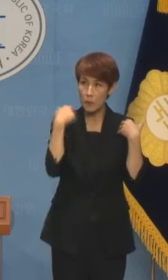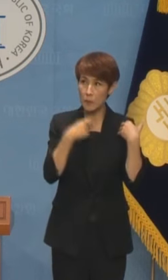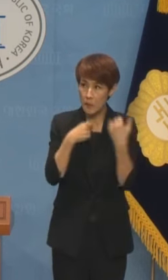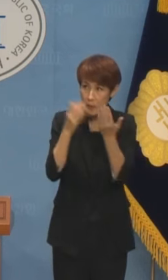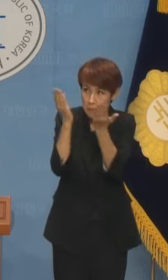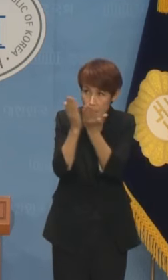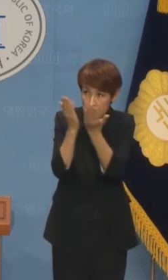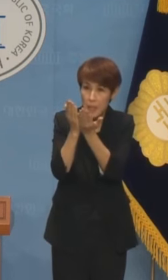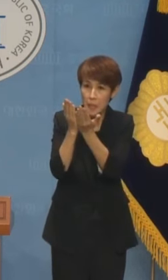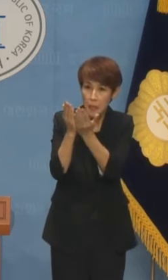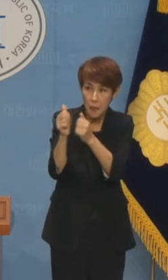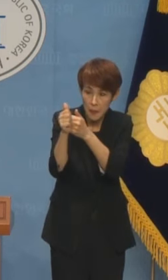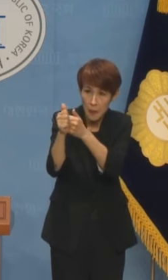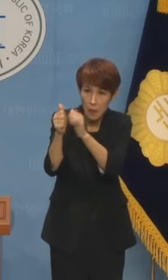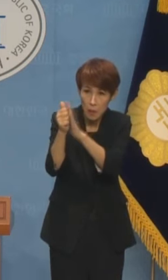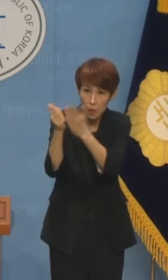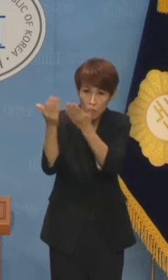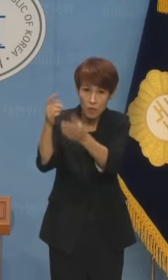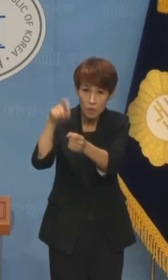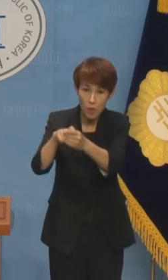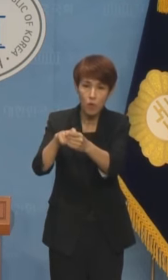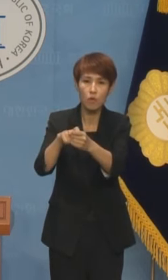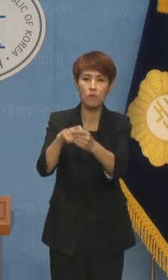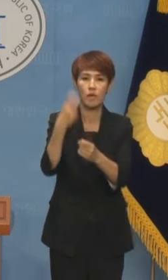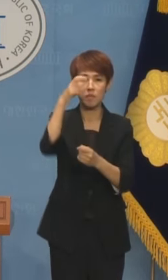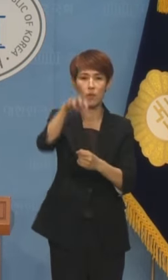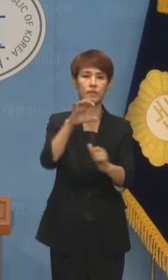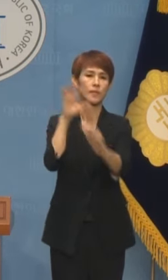수사를 시작하기 위한 도구가 되어버렸습니다.